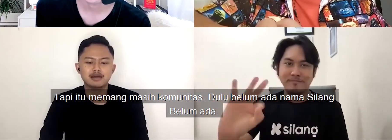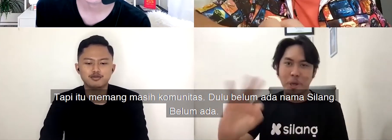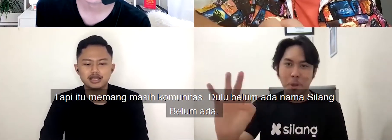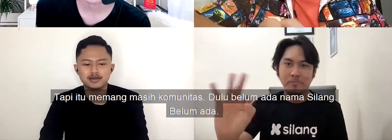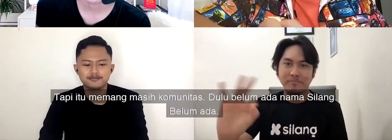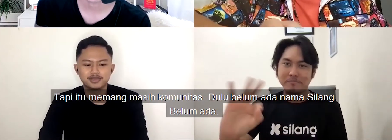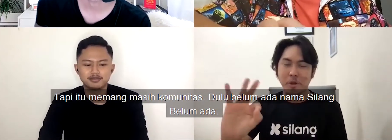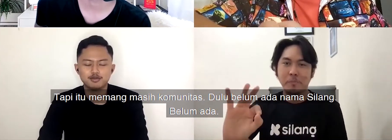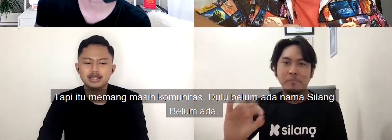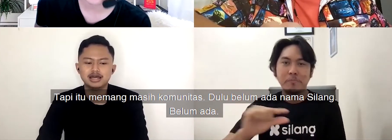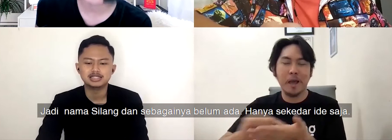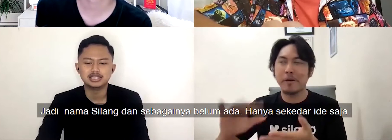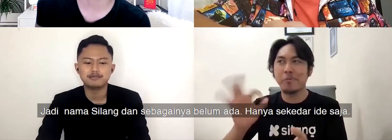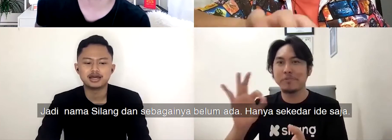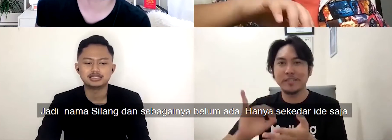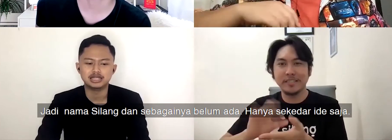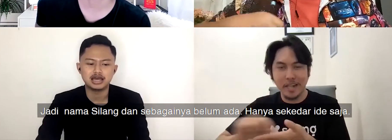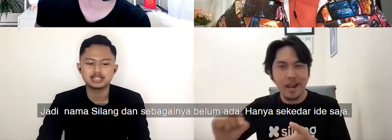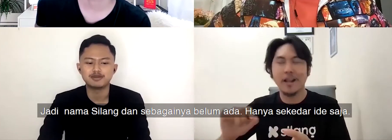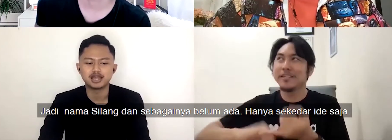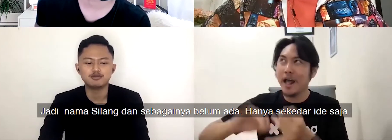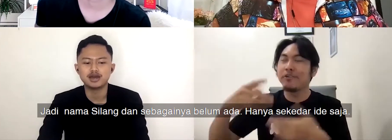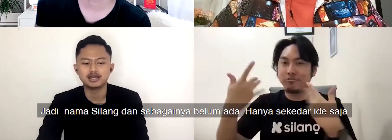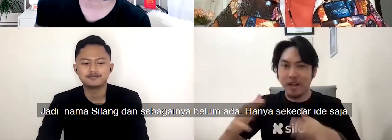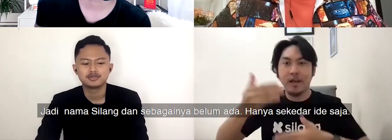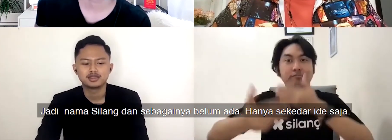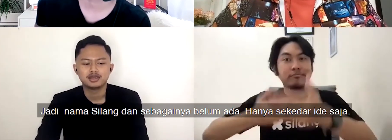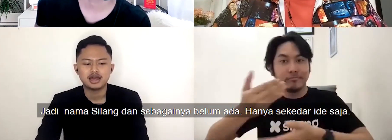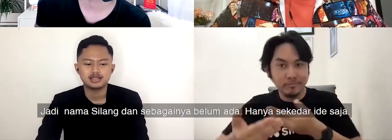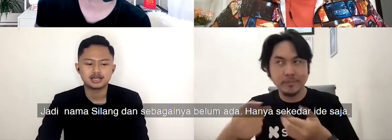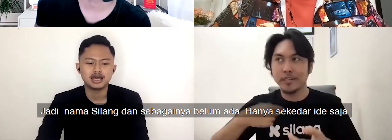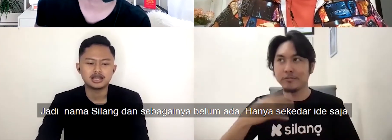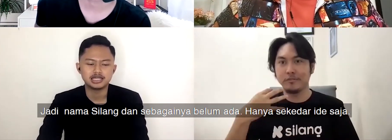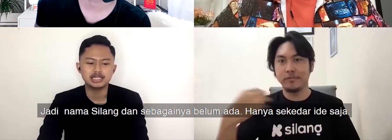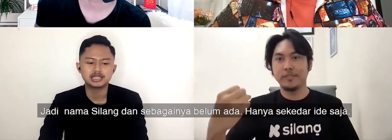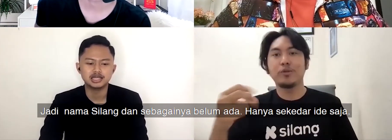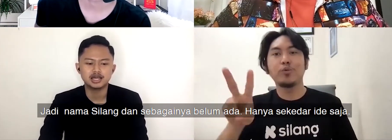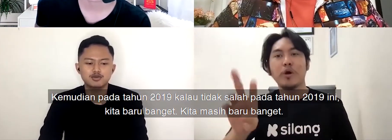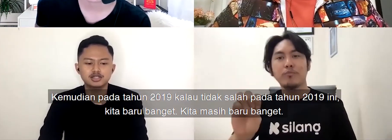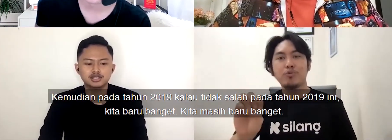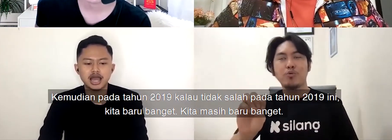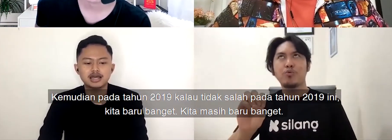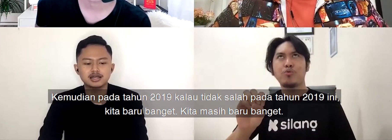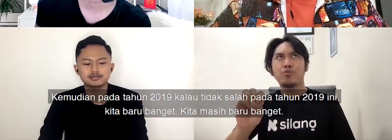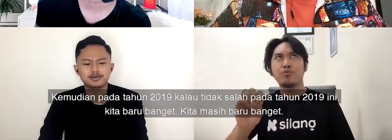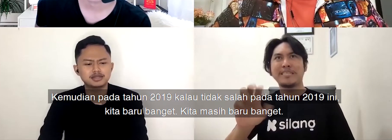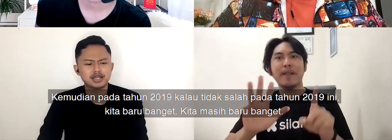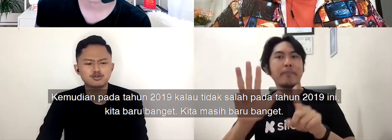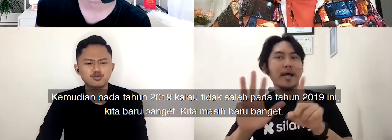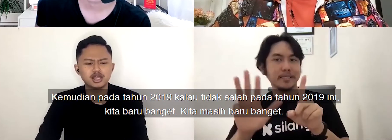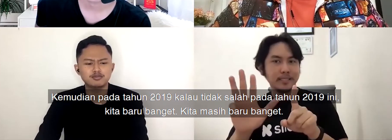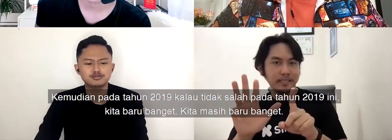ada belum ada jadinya Mas hilangnya sebagian hanya sekedar ide saja Anda